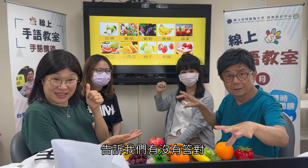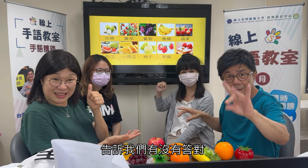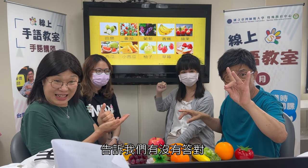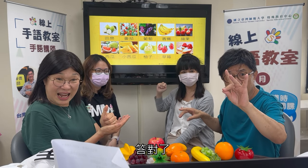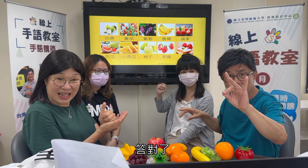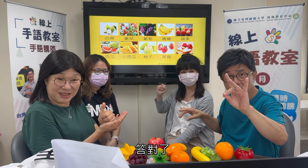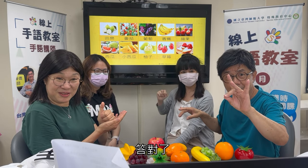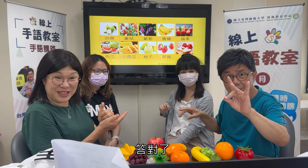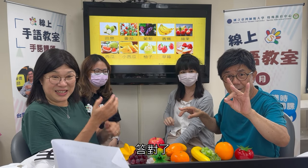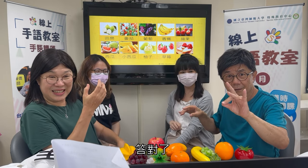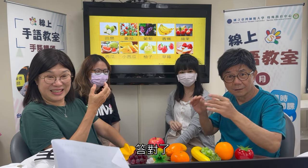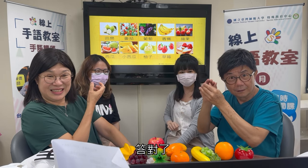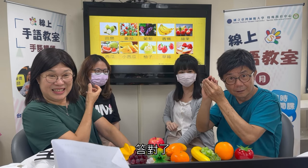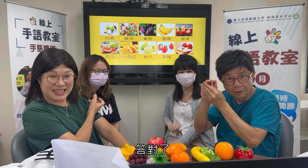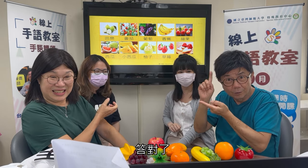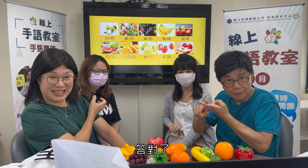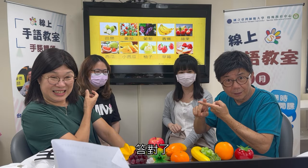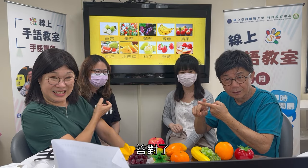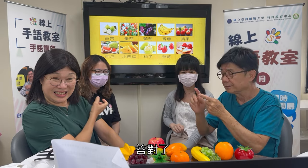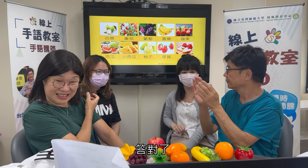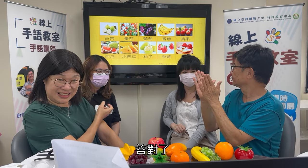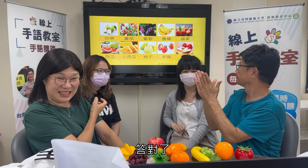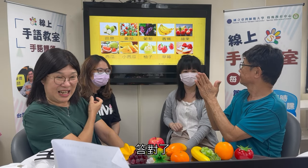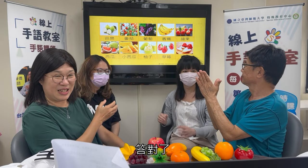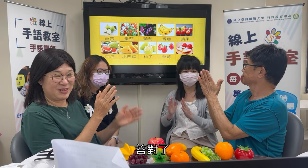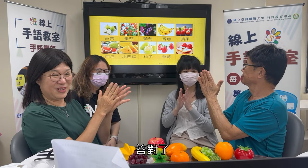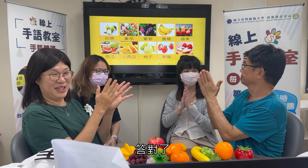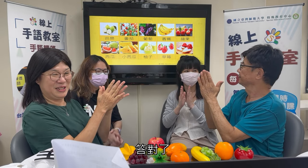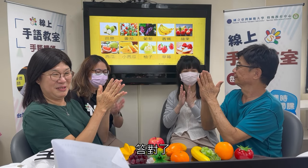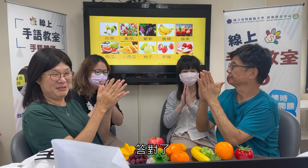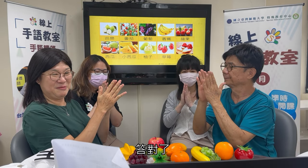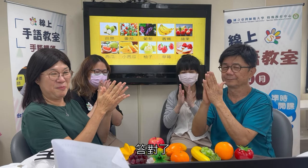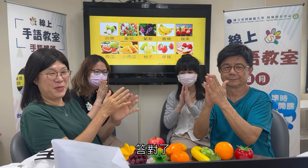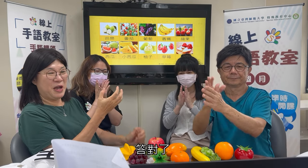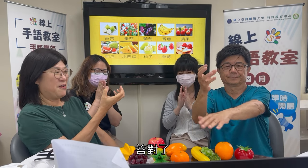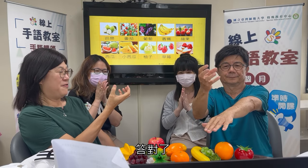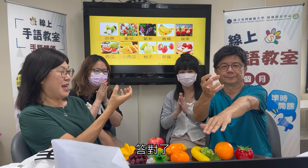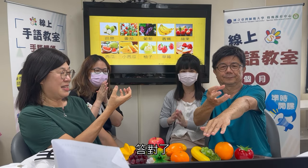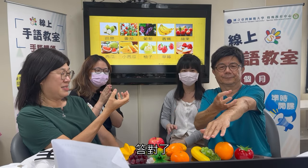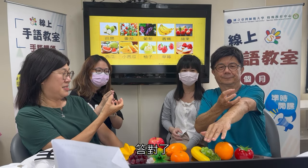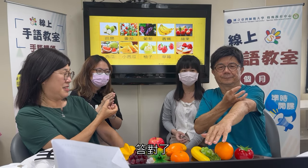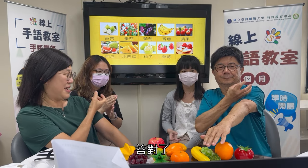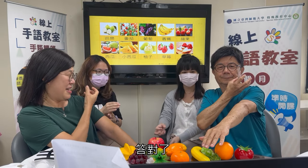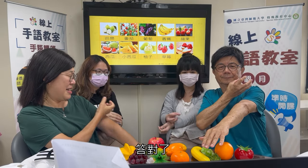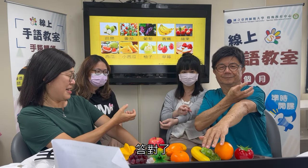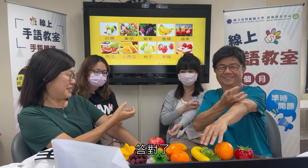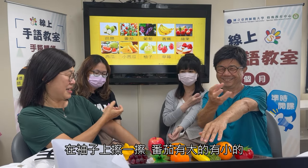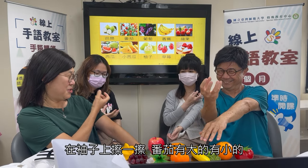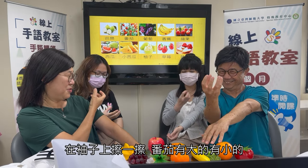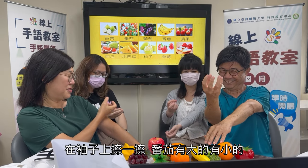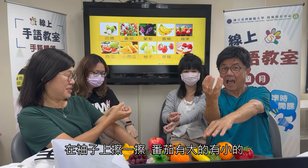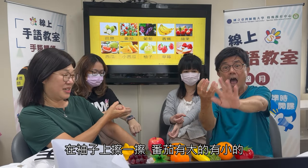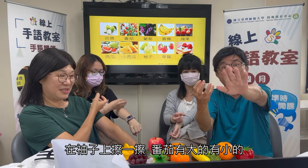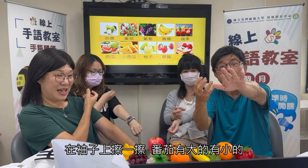答对了，猜对了。番茄在袖子上擦一